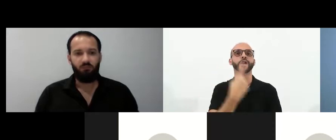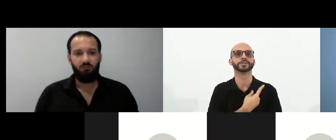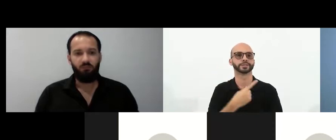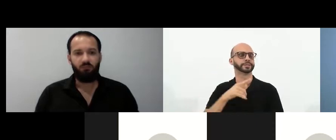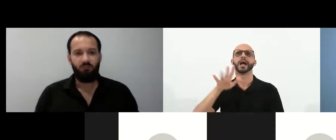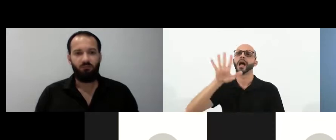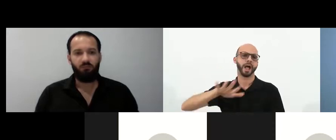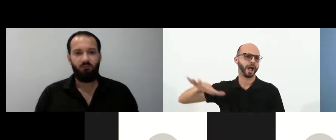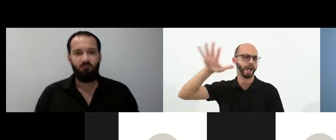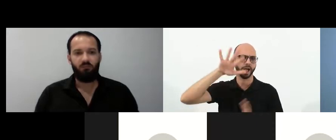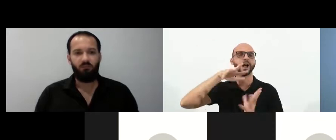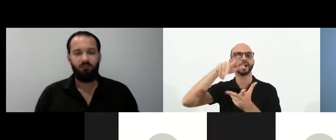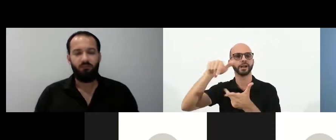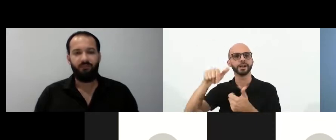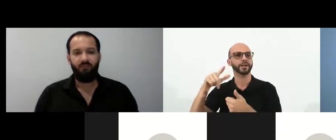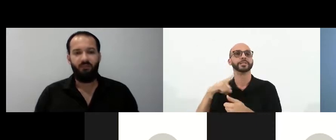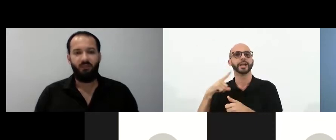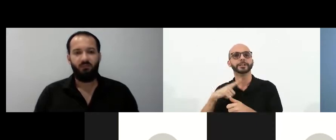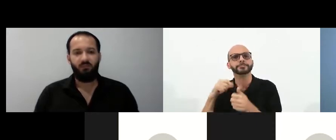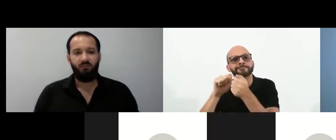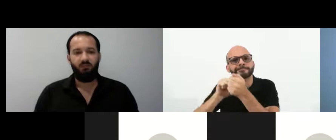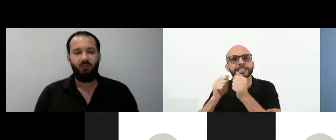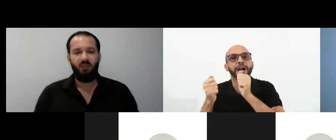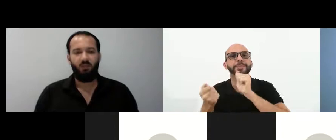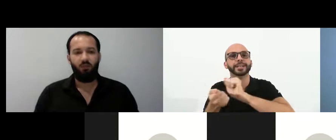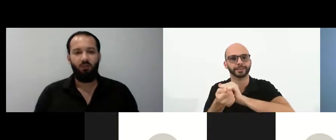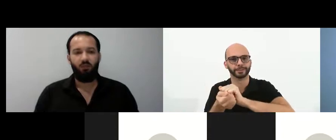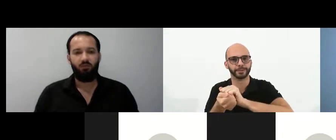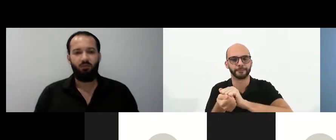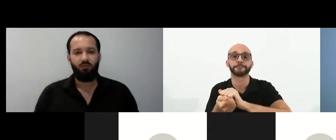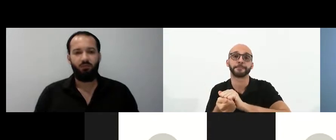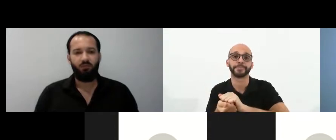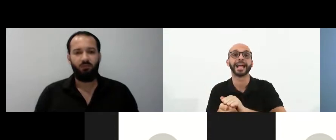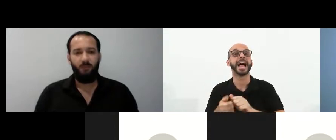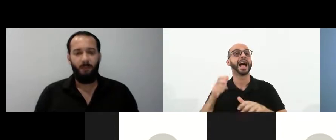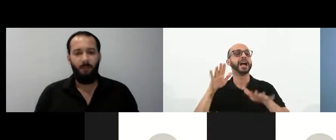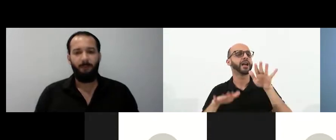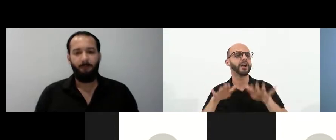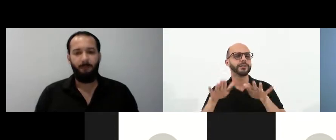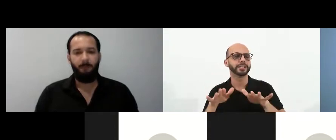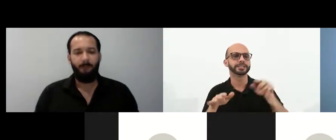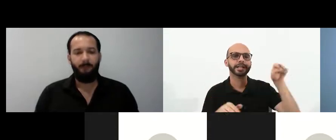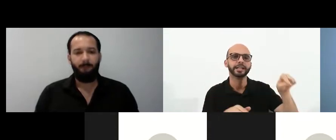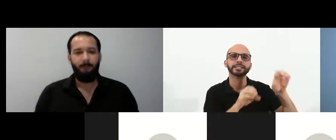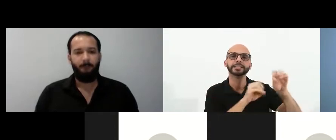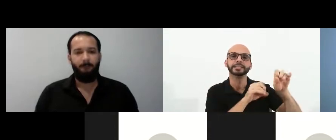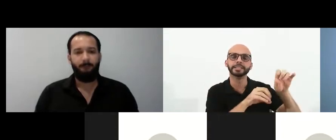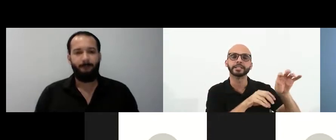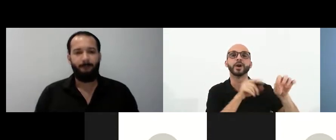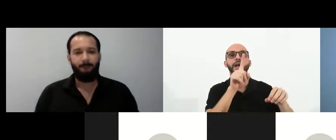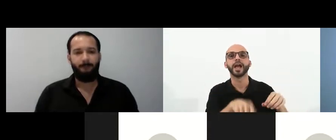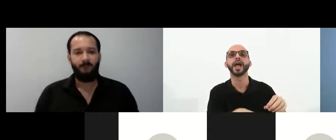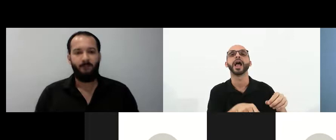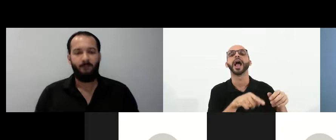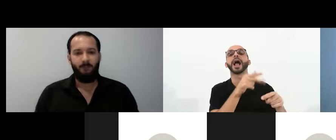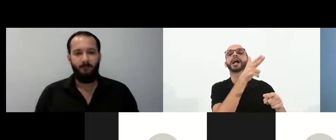o que ocorre? Nós, né, tipo, o que estamos passando hoje no mundo, precisamos, né, acabamos necessitando o quê? De